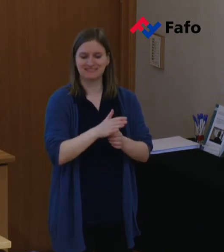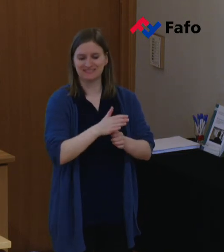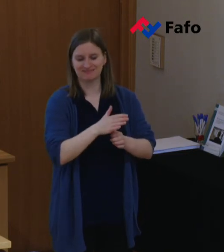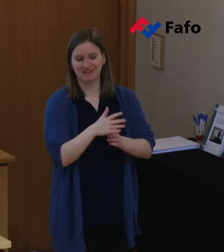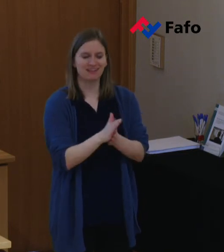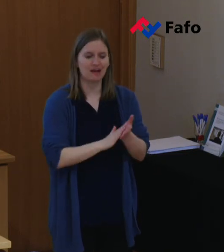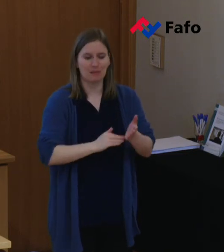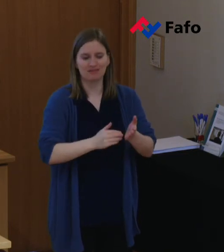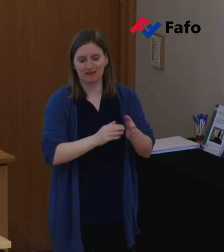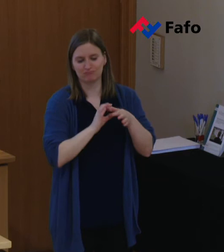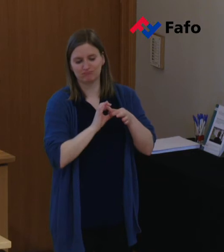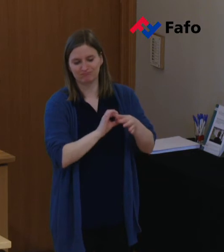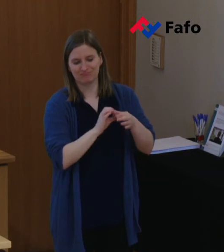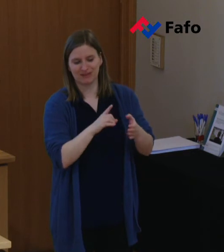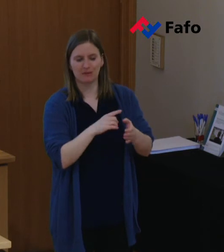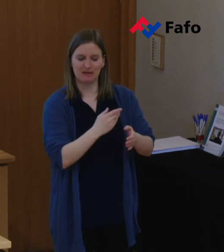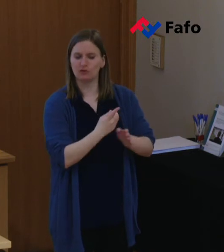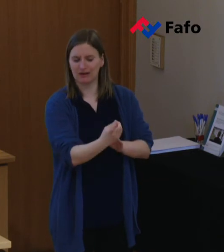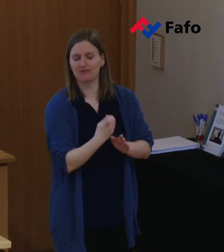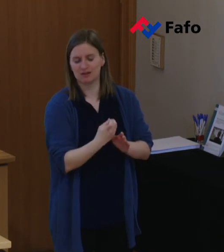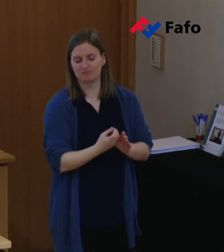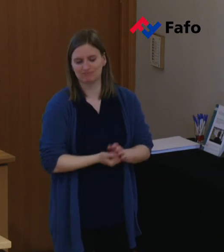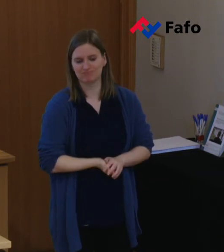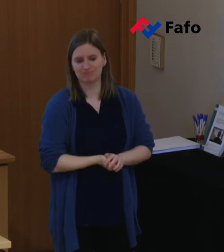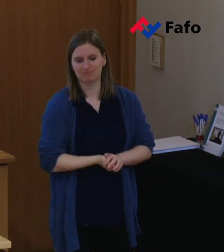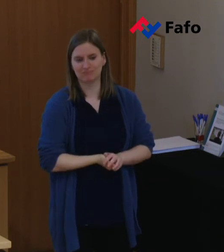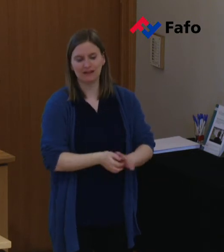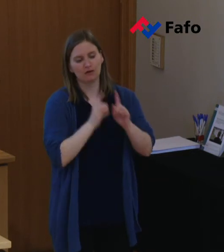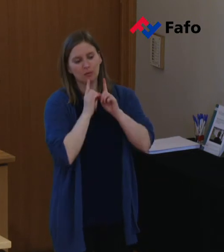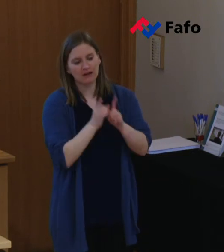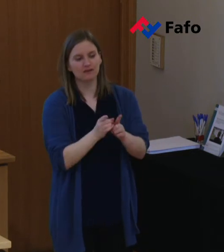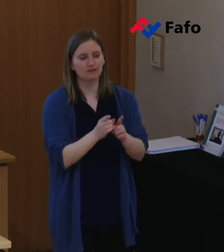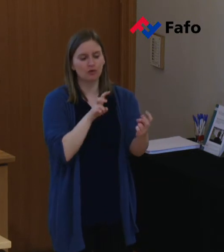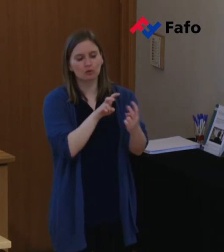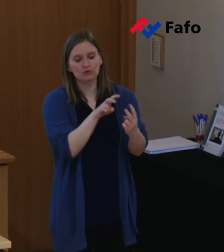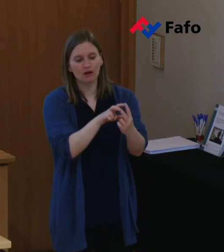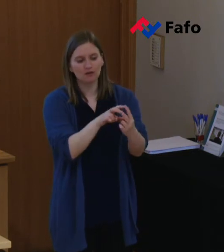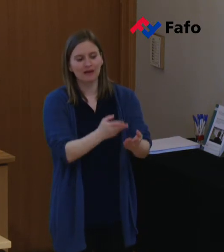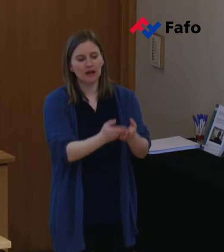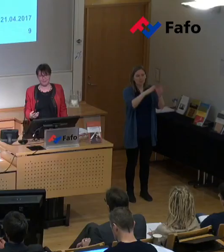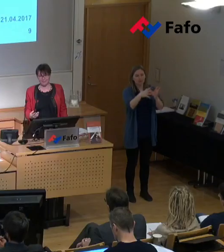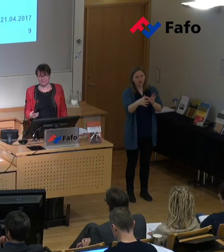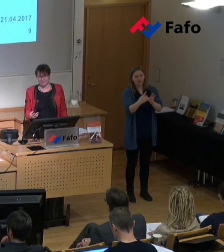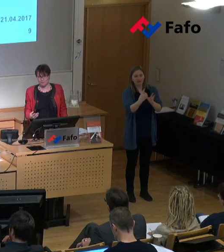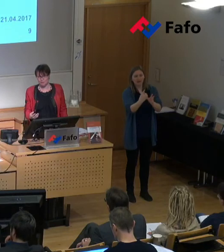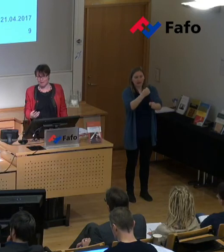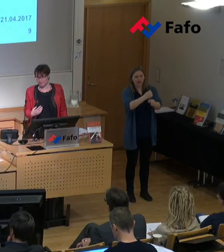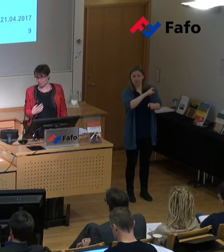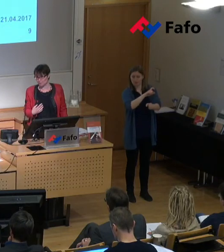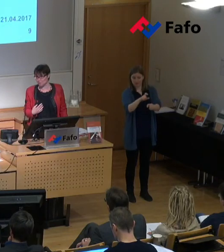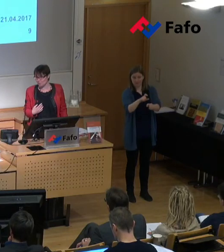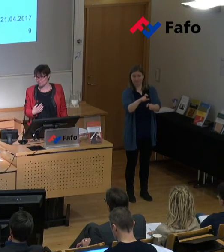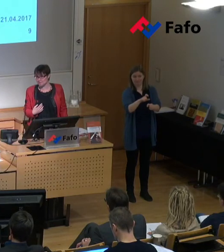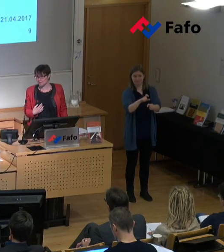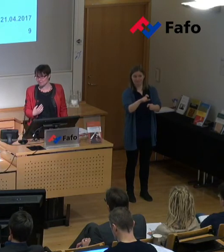sannsynlig så dreier det seg om at dette blir for krevende. Altså det å forplikte seg til å ha kontakt med hjelpeapparatet en gang I uka